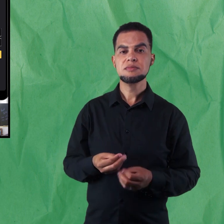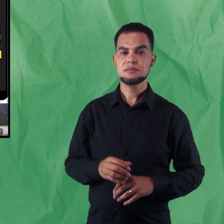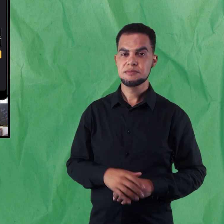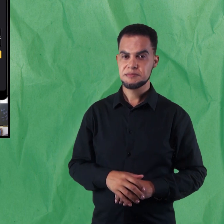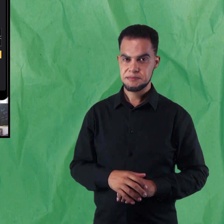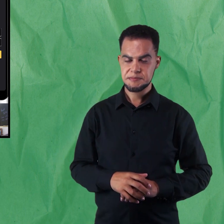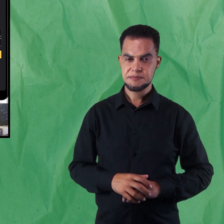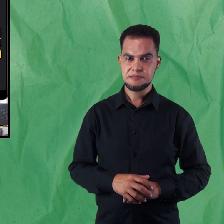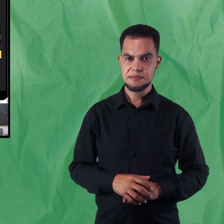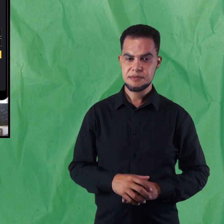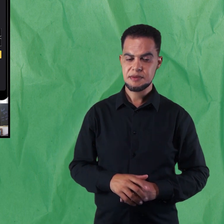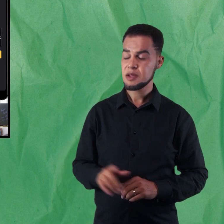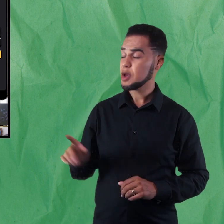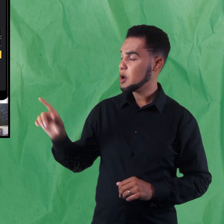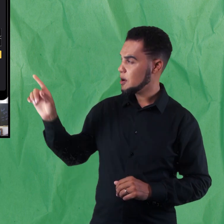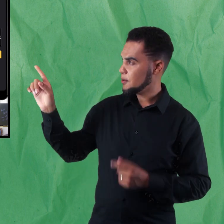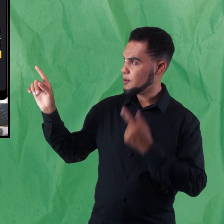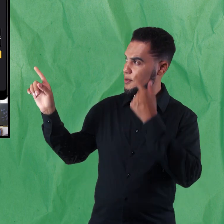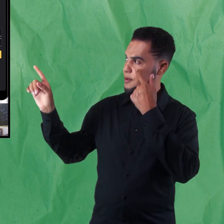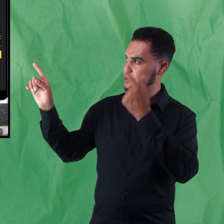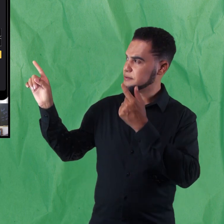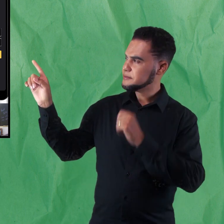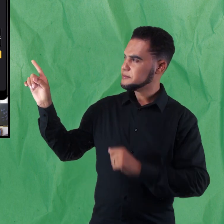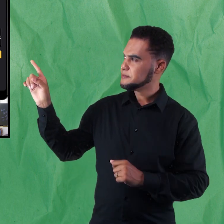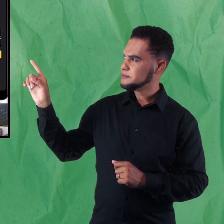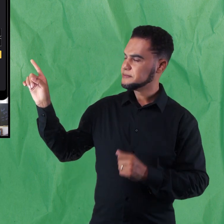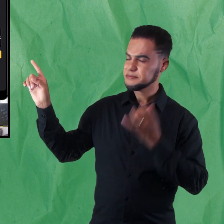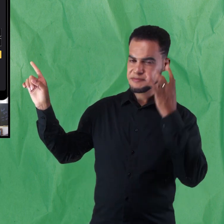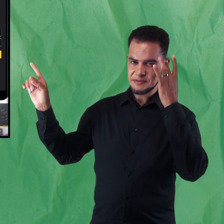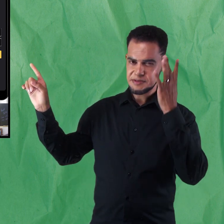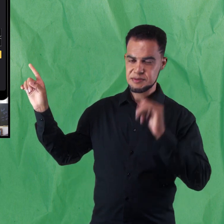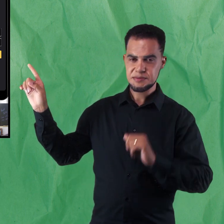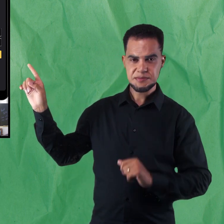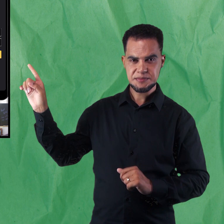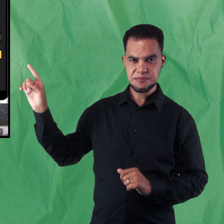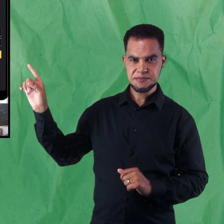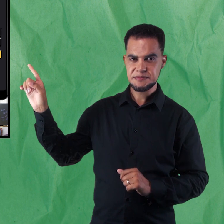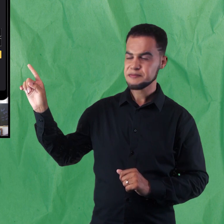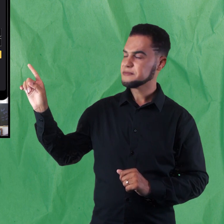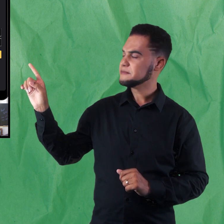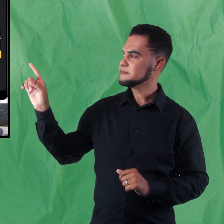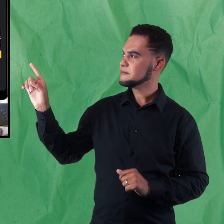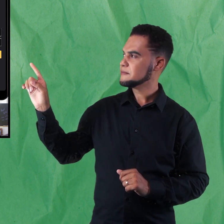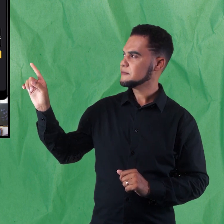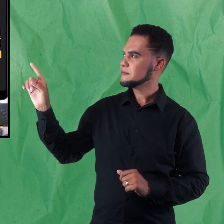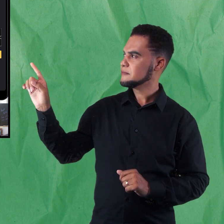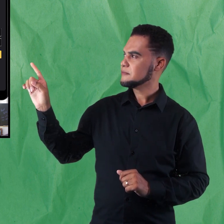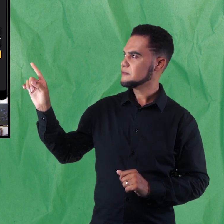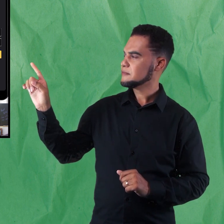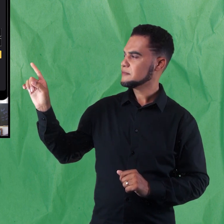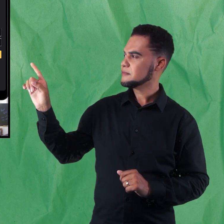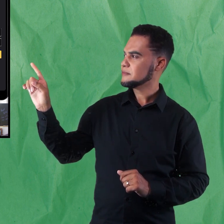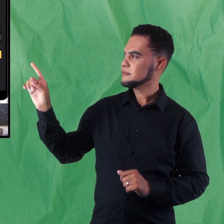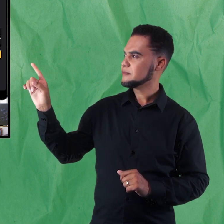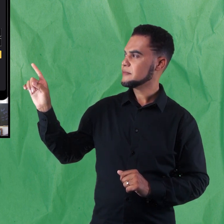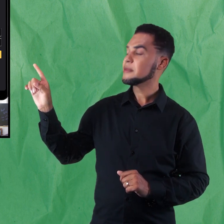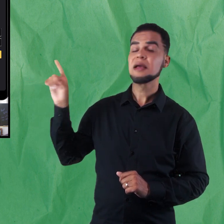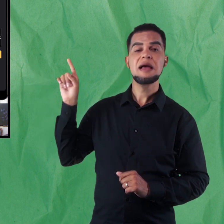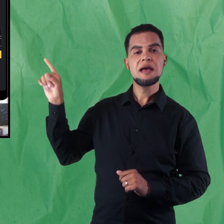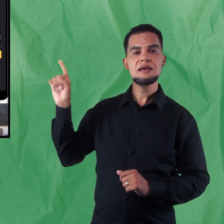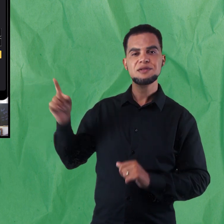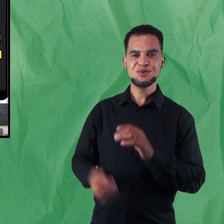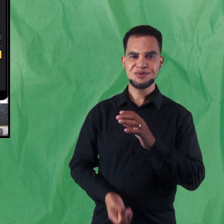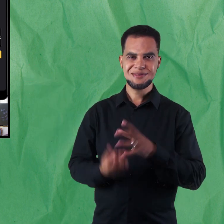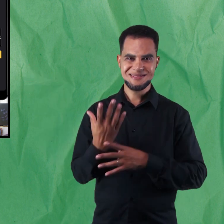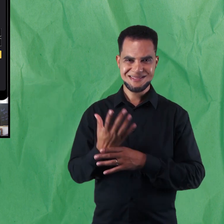sign-in. Qual? Olha que fácil, pessoal. Sign-in com e-mail e password, né? Foi esse que a gente criou